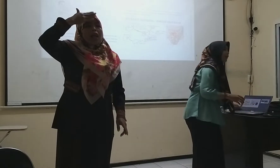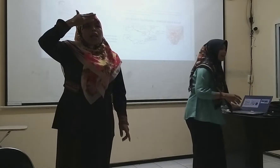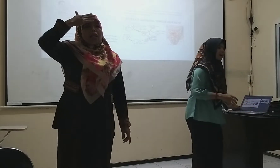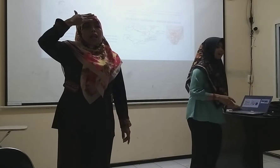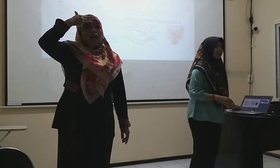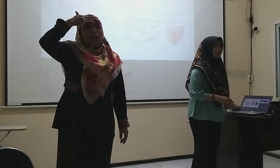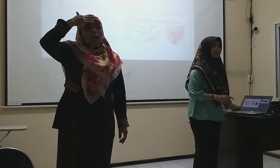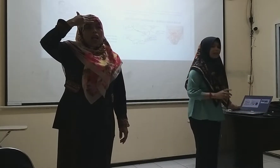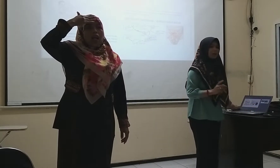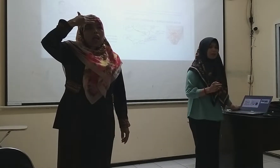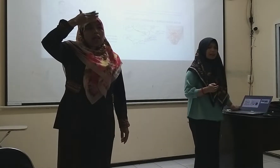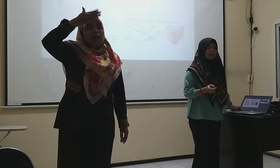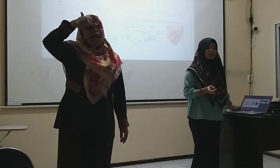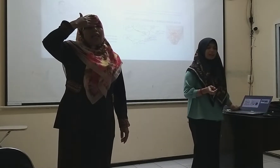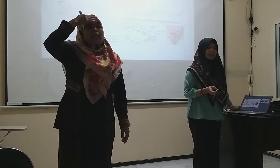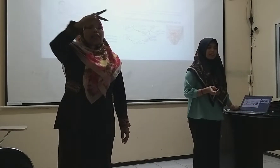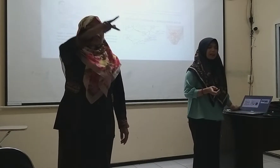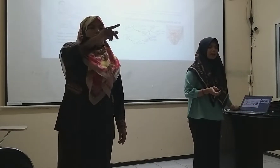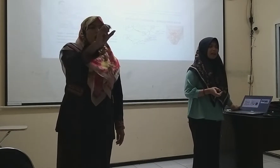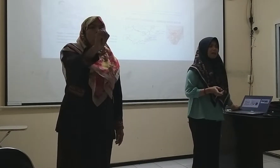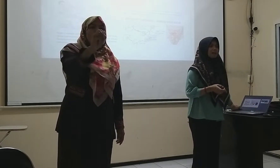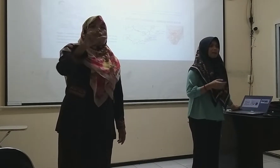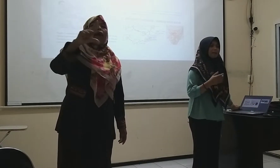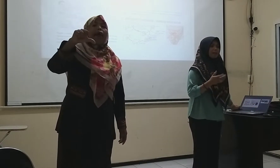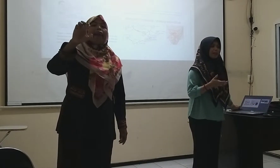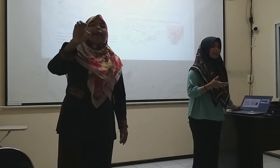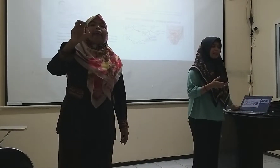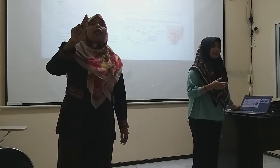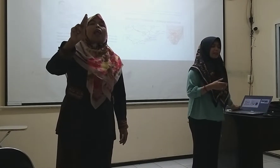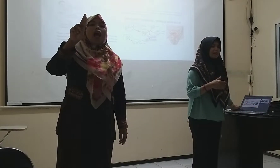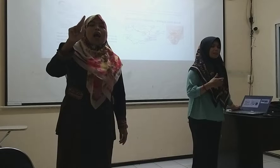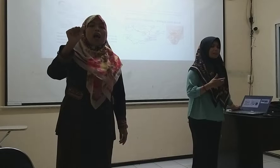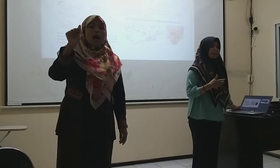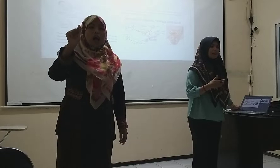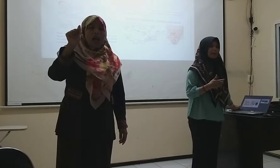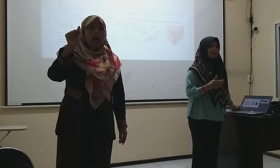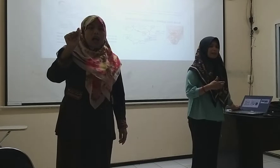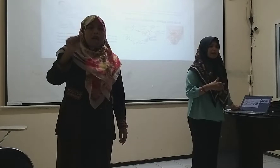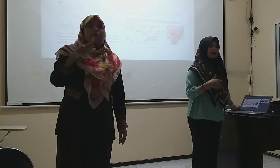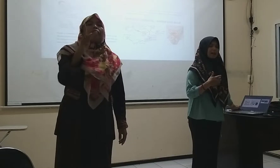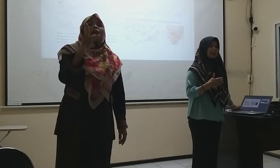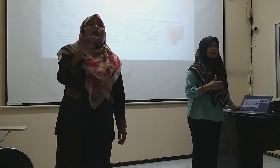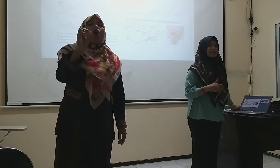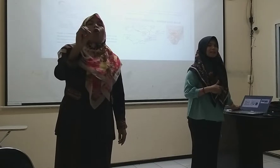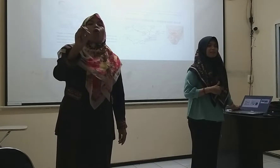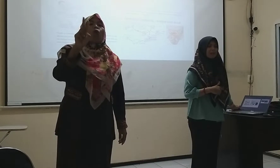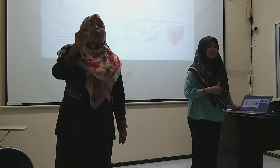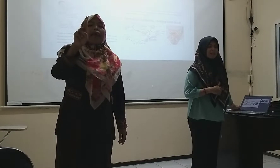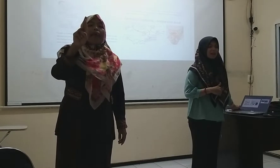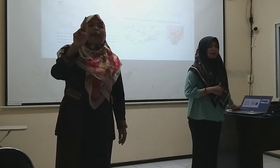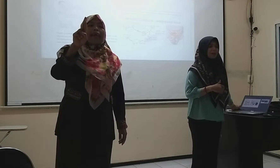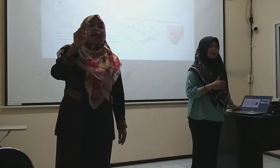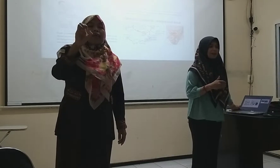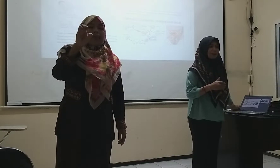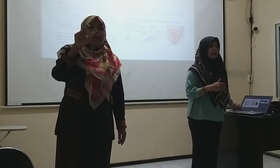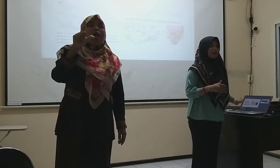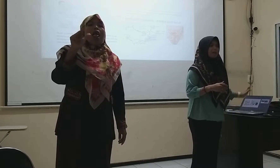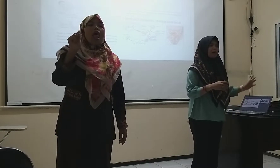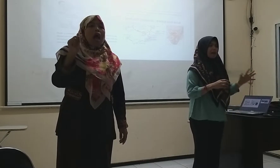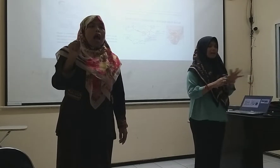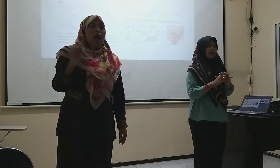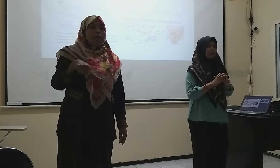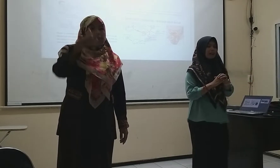penyakit kolera. Nah, penyakit kolera ini adalah penyakit yang disebabkan adanya air yang tercemar.